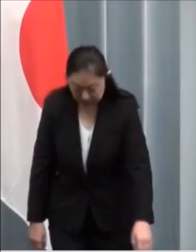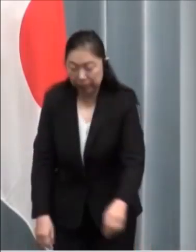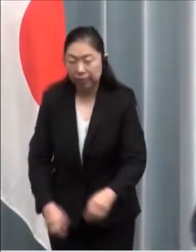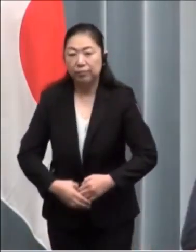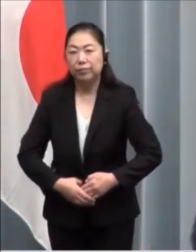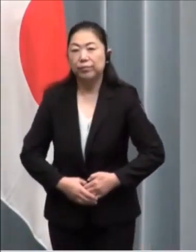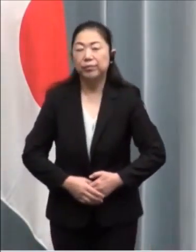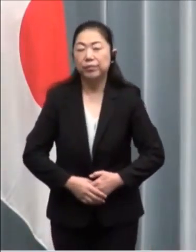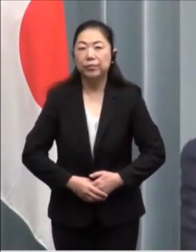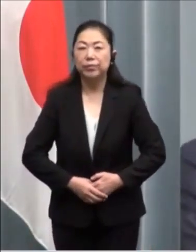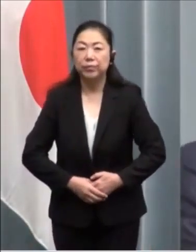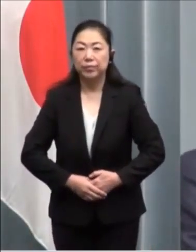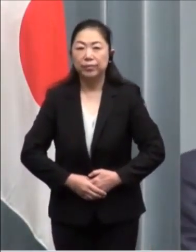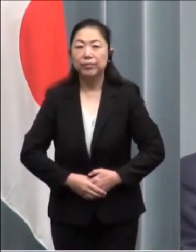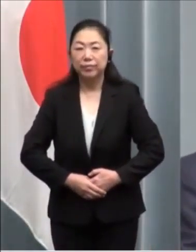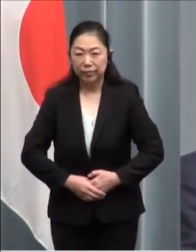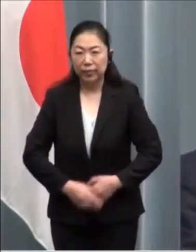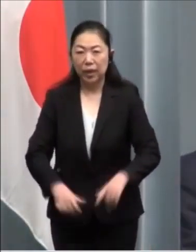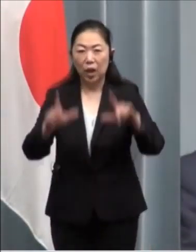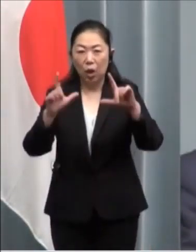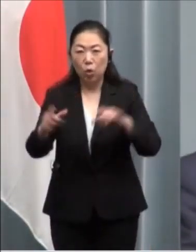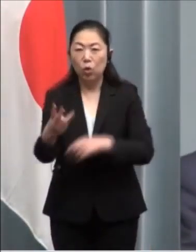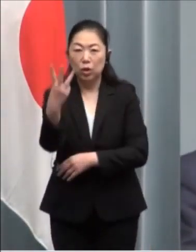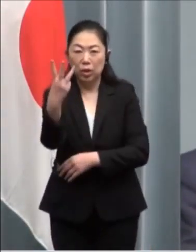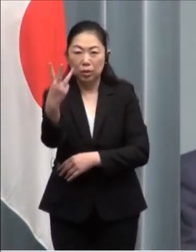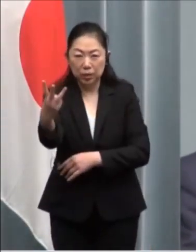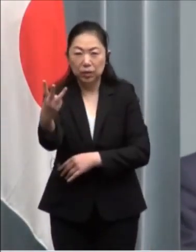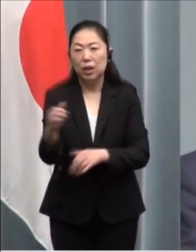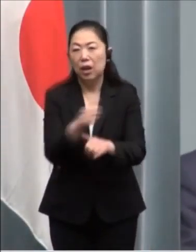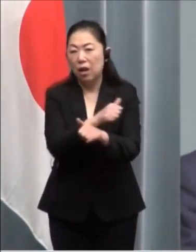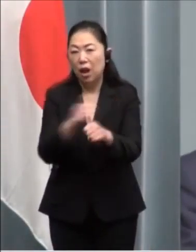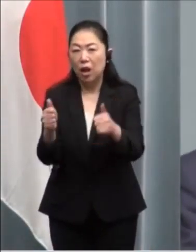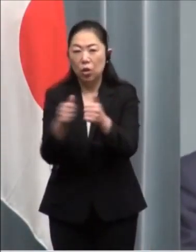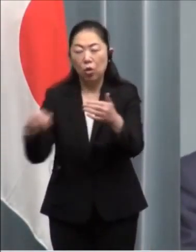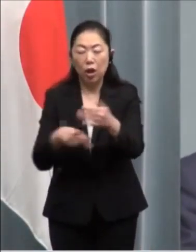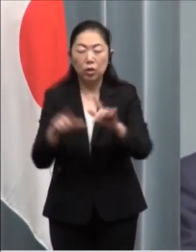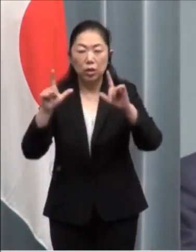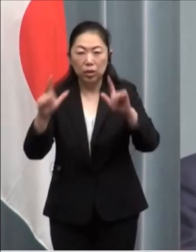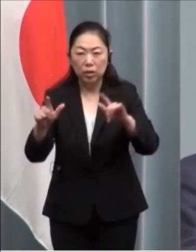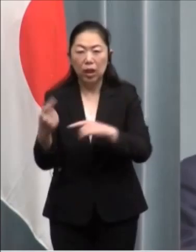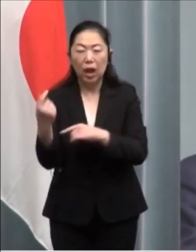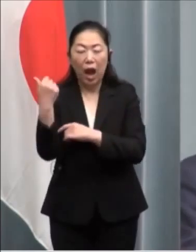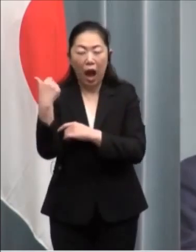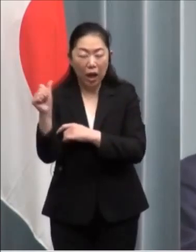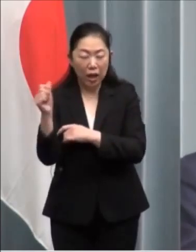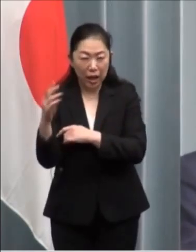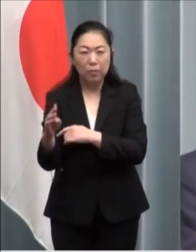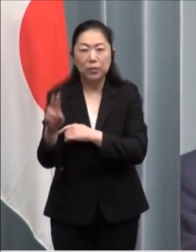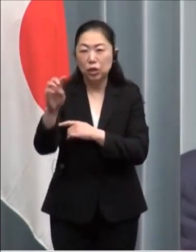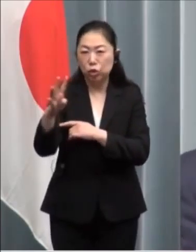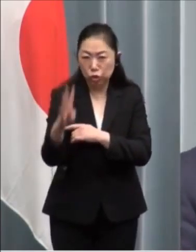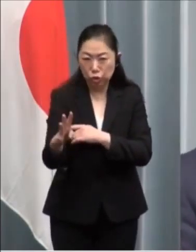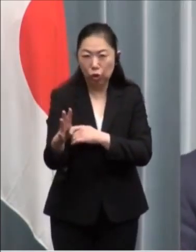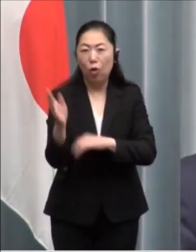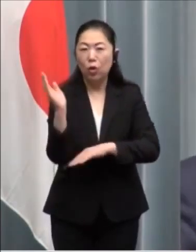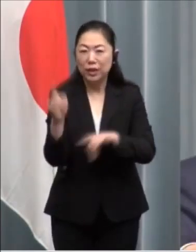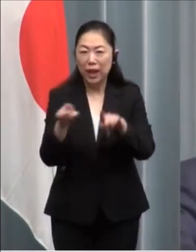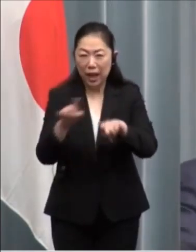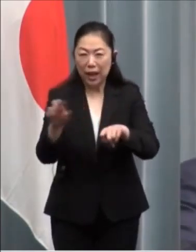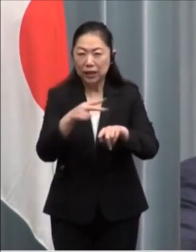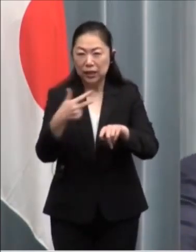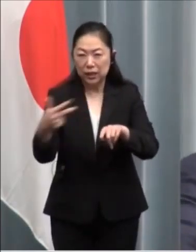お願いいたします。 読み上げは3件あります。閣議の概要について申し上げます。一般件と24件と法律案整理人事が決定を